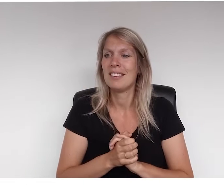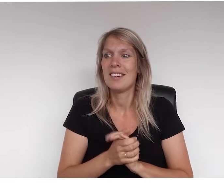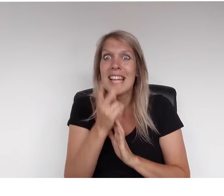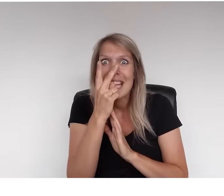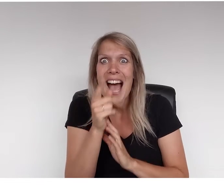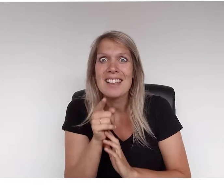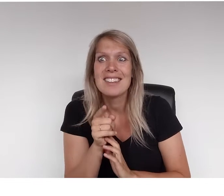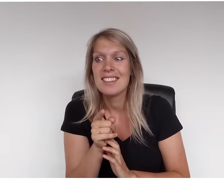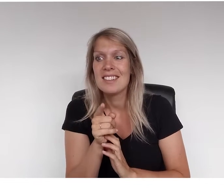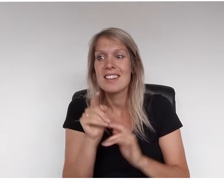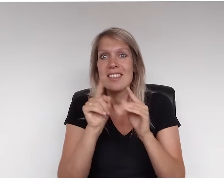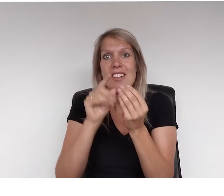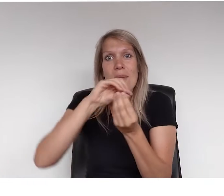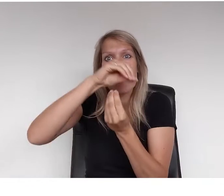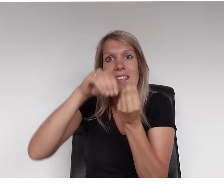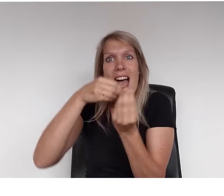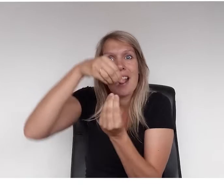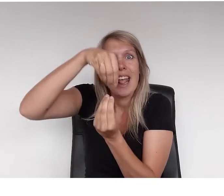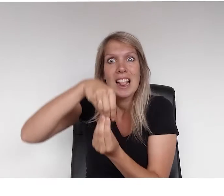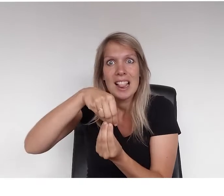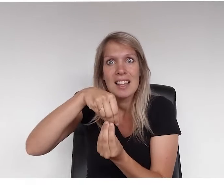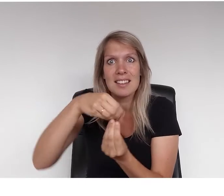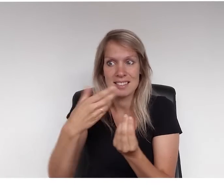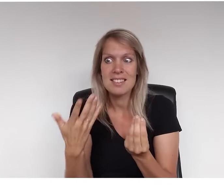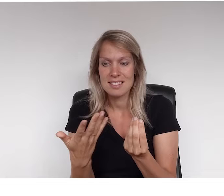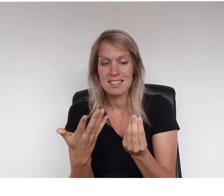Kijk, en dat zit dus allemaal hierin.